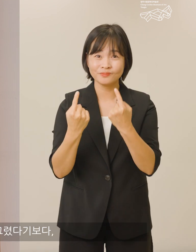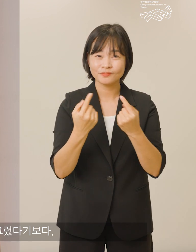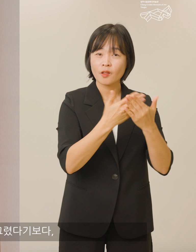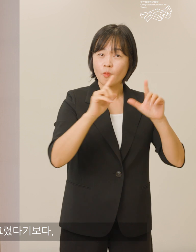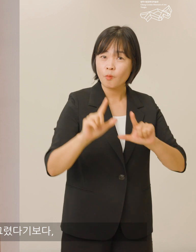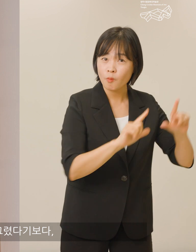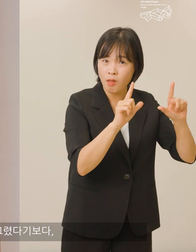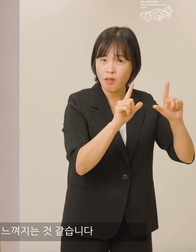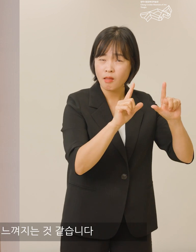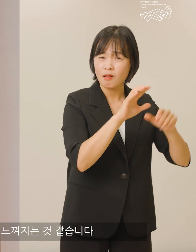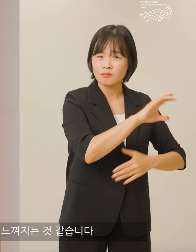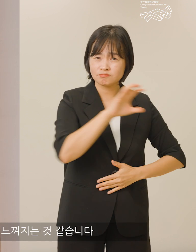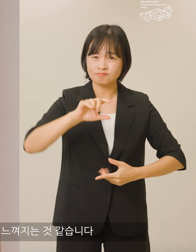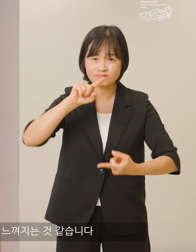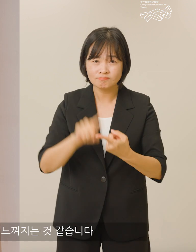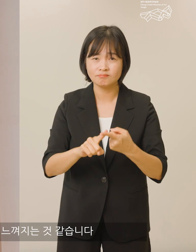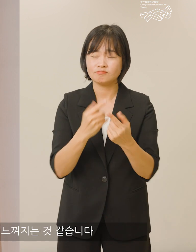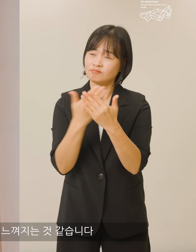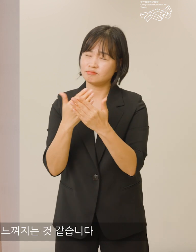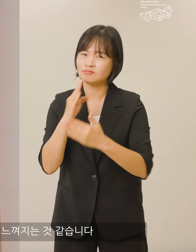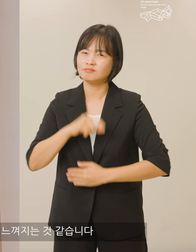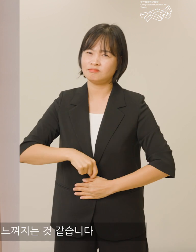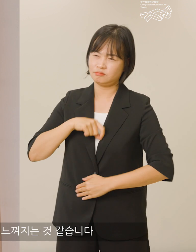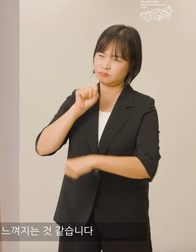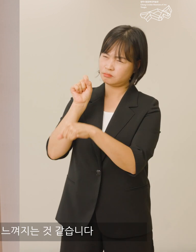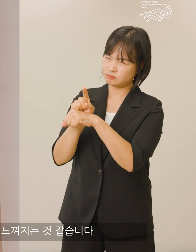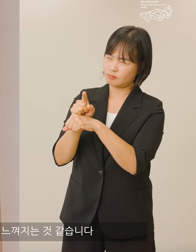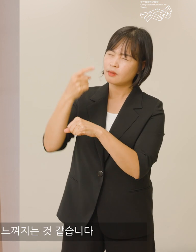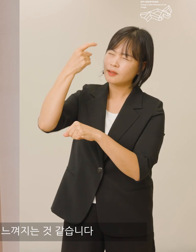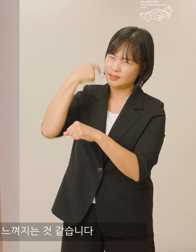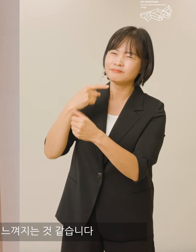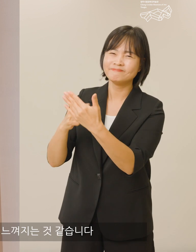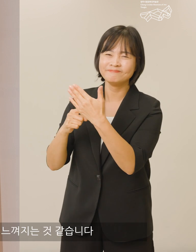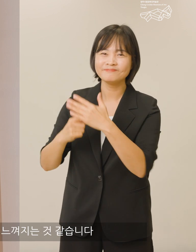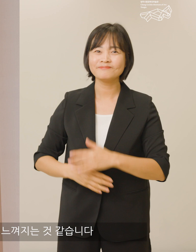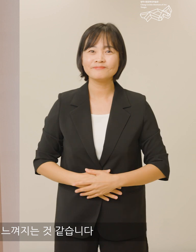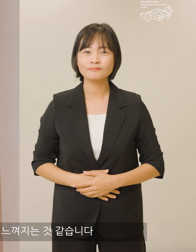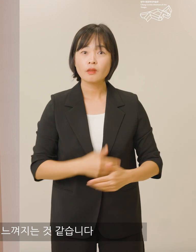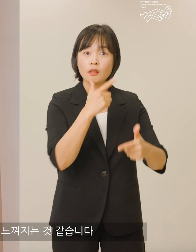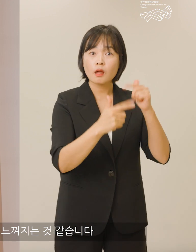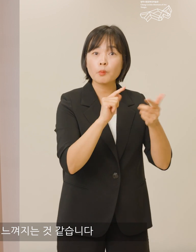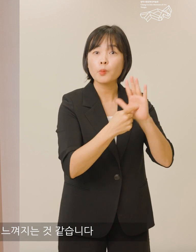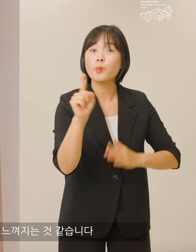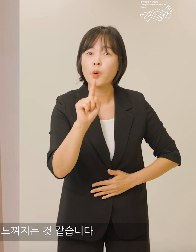의존하며 그렸다기보다 화가의 삶을 그대로 담아낸 것 같은 진실성이 느껴지는 것